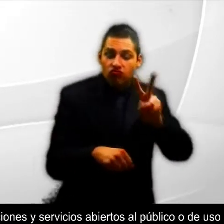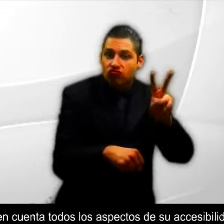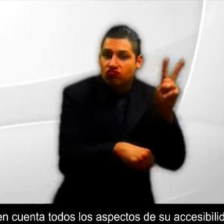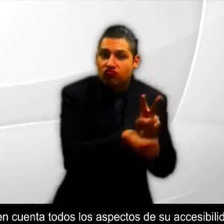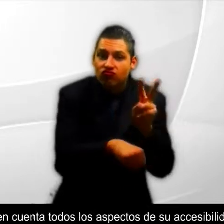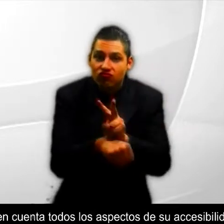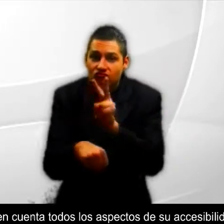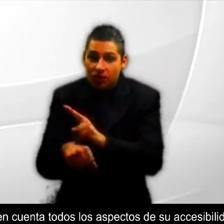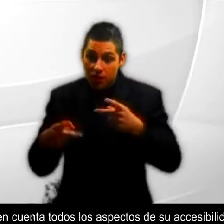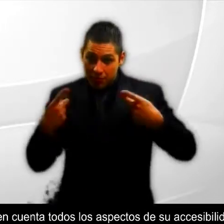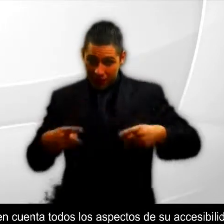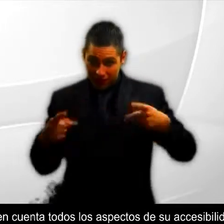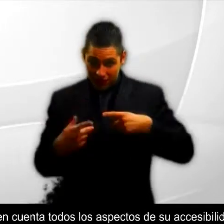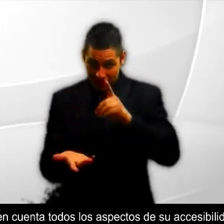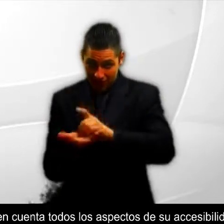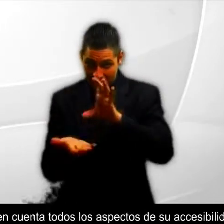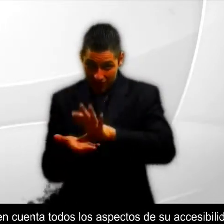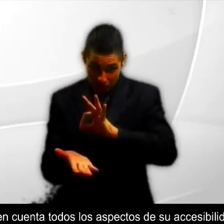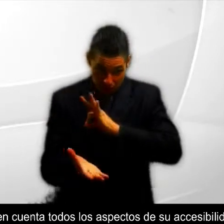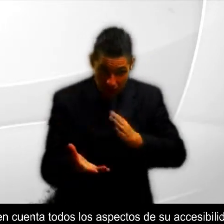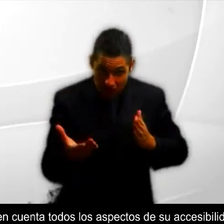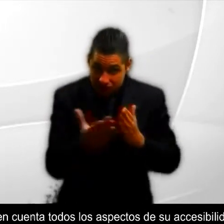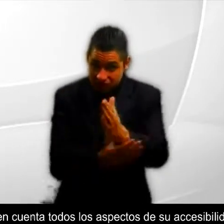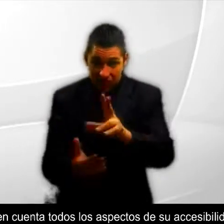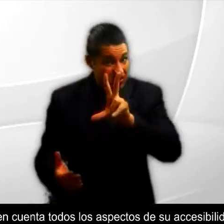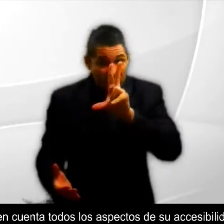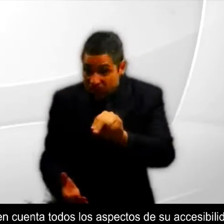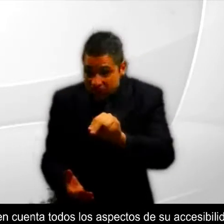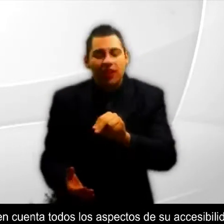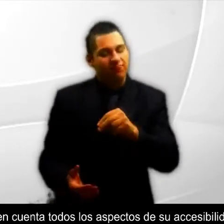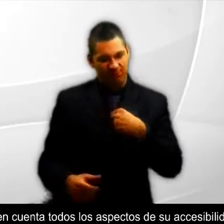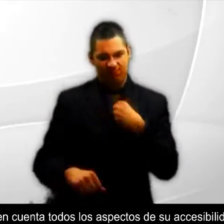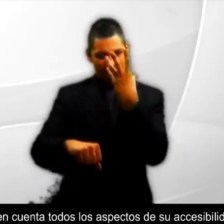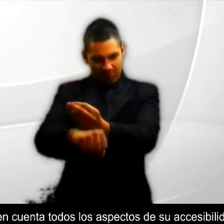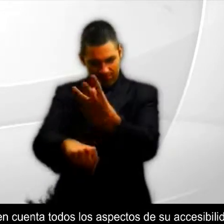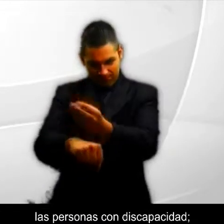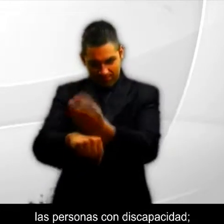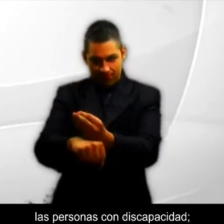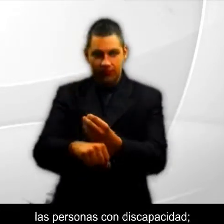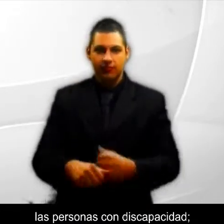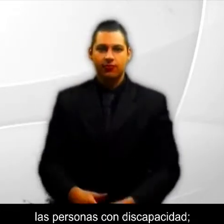público tengan en cuenta todos los aspectos de su accesibilidad para las personas con discapacidad.